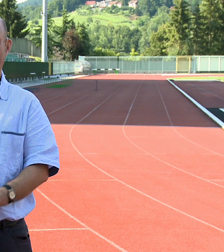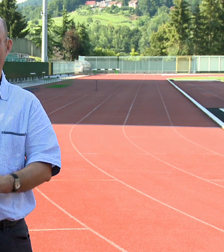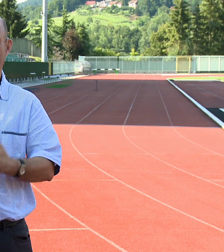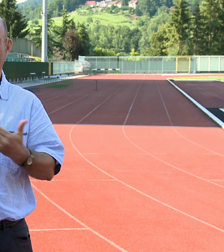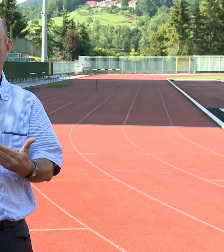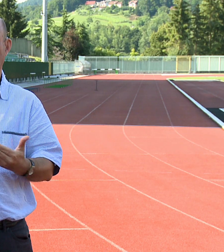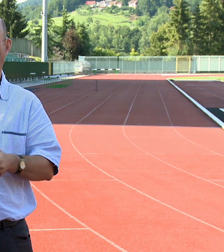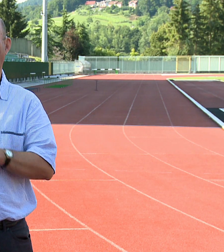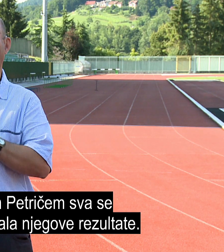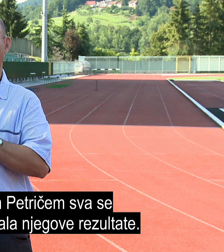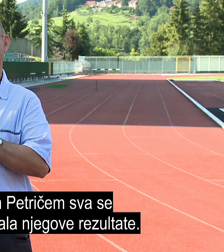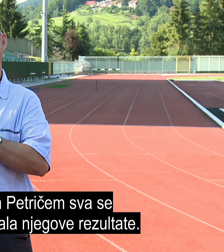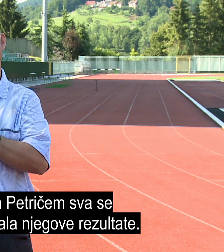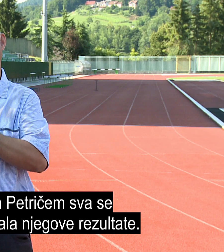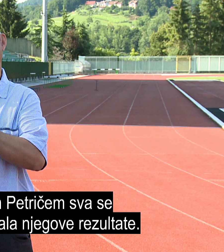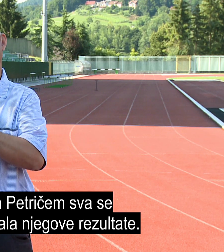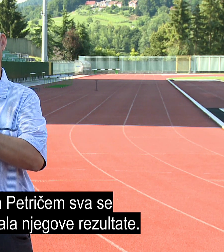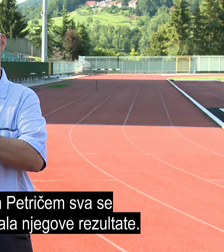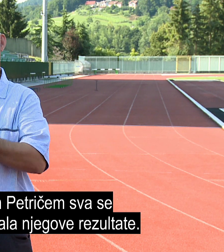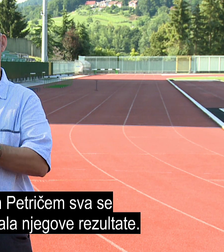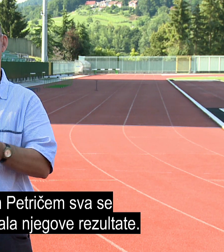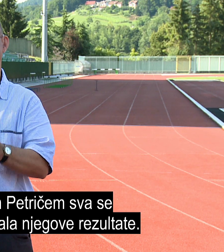boljše dobivanje mira kakovosti.